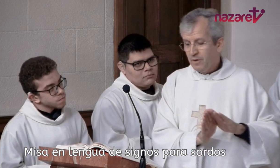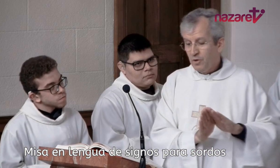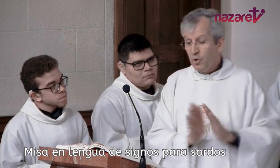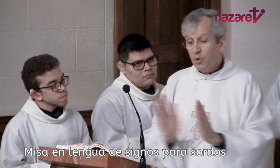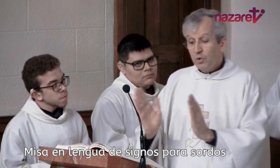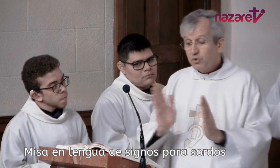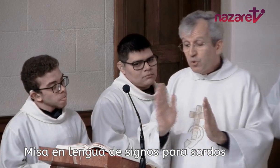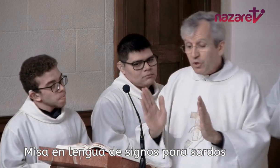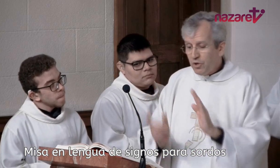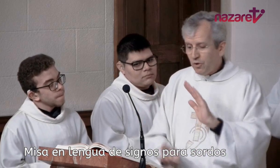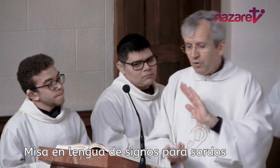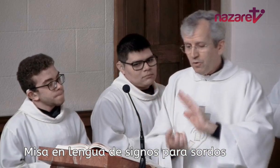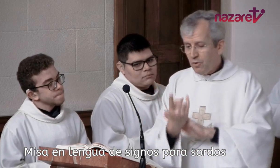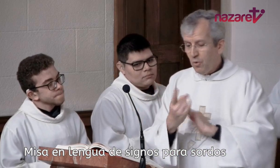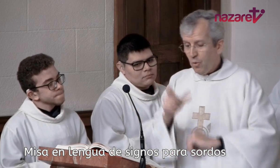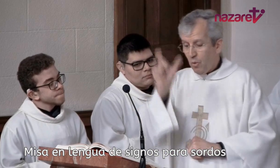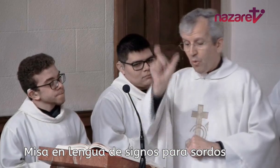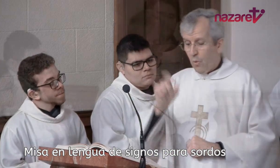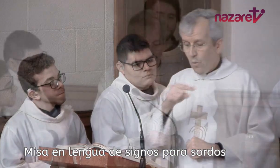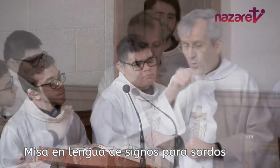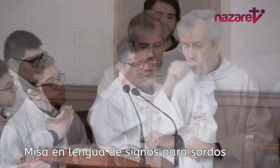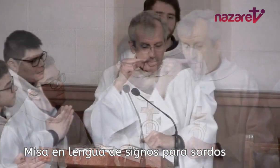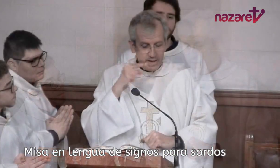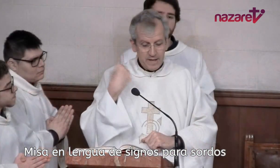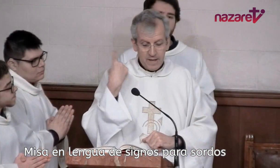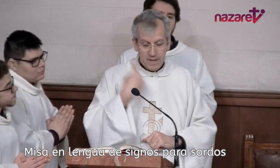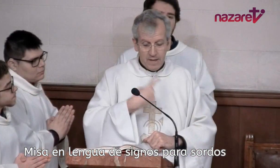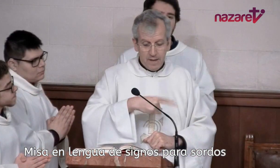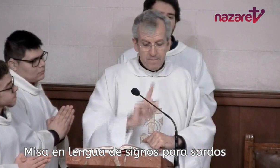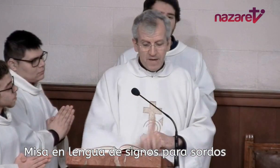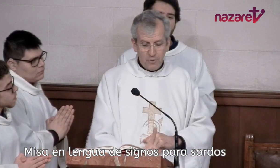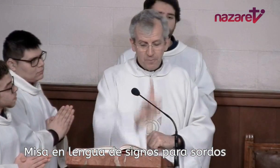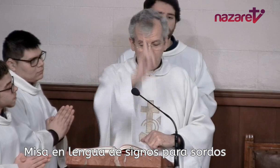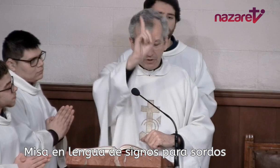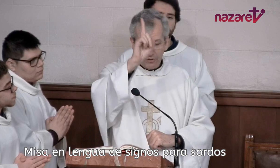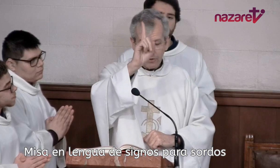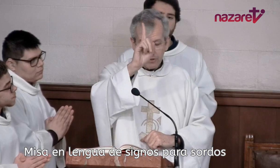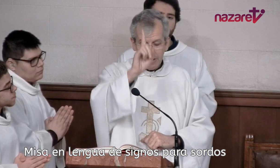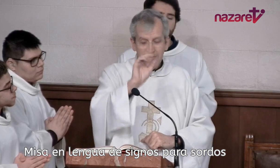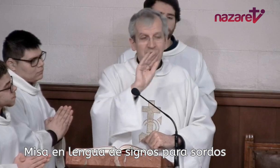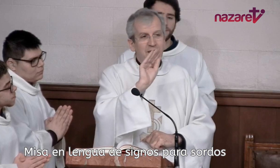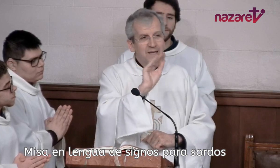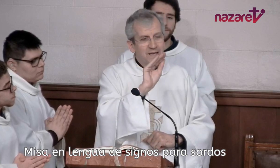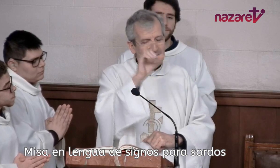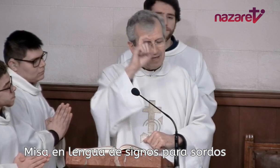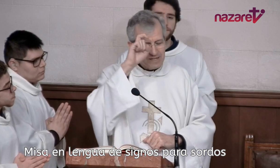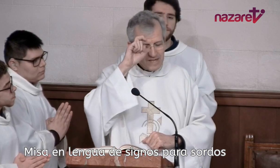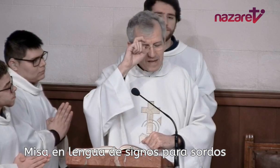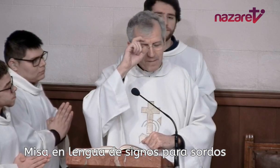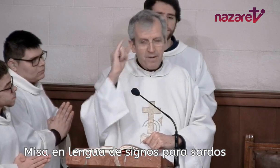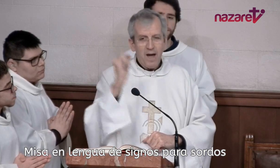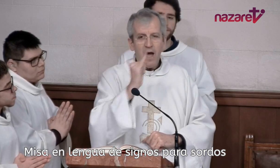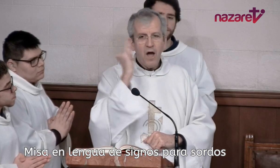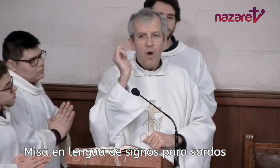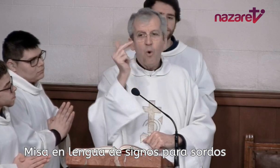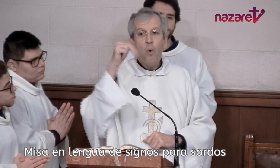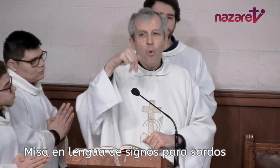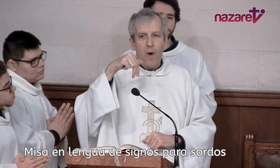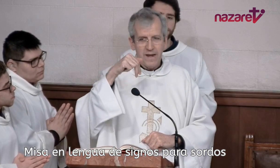Surgió un hombre enviado por Dios, que se llamaba Juan.